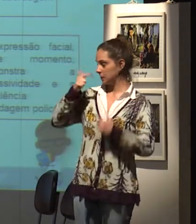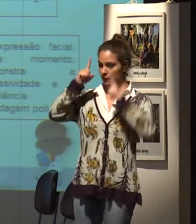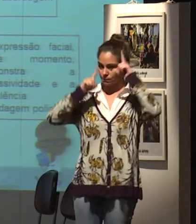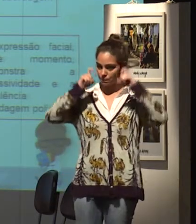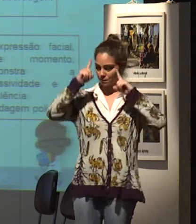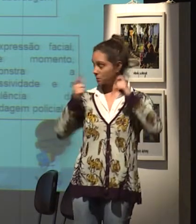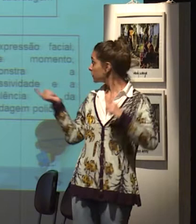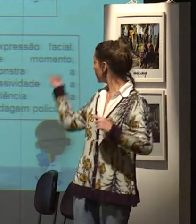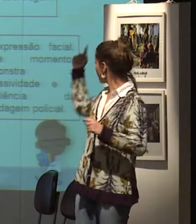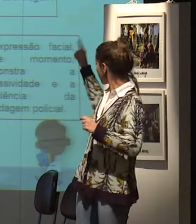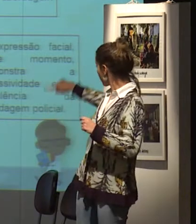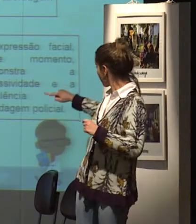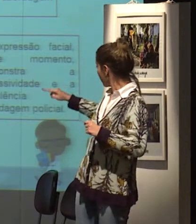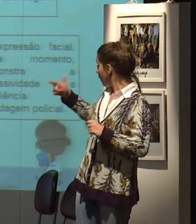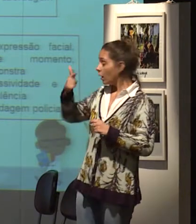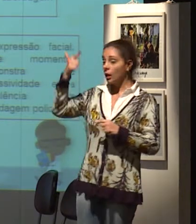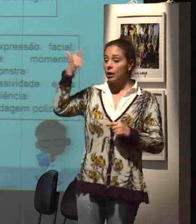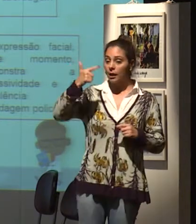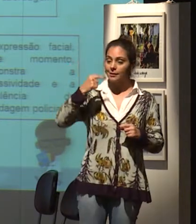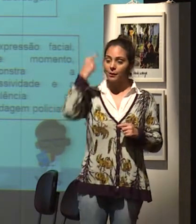estava muito confuso, demonstrando isso através da expressão facial.